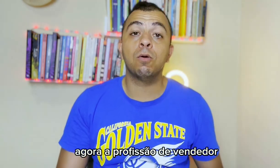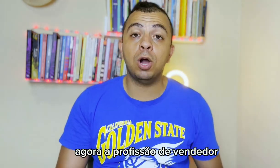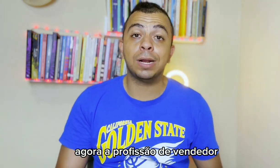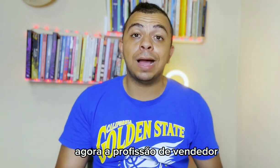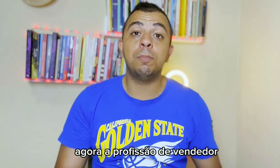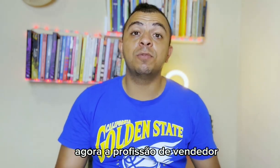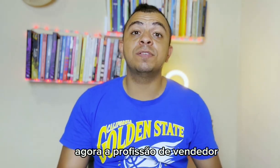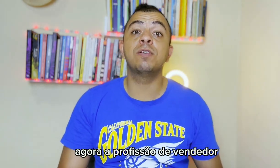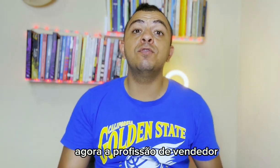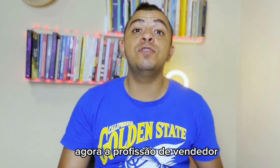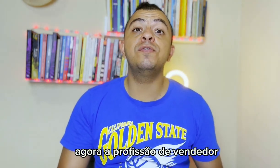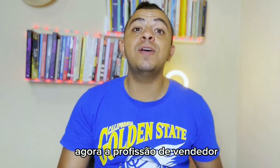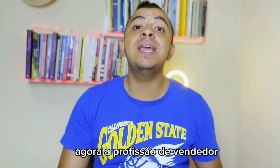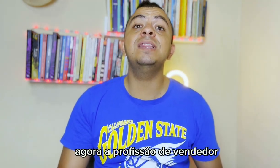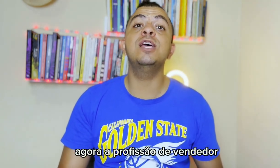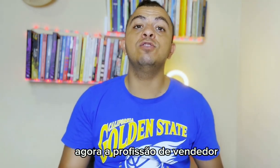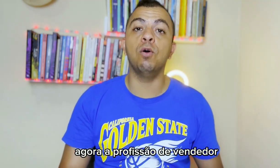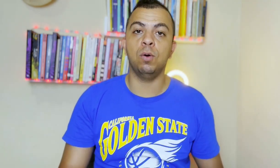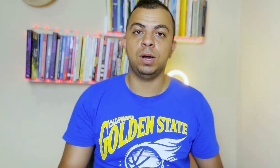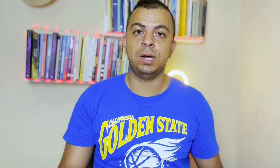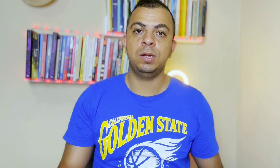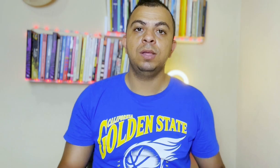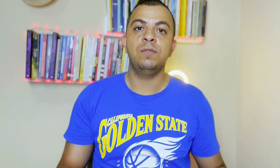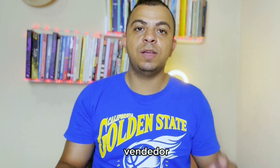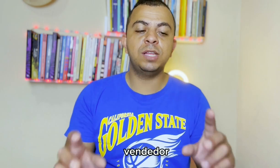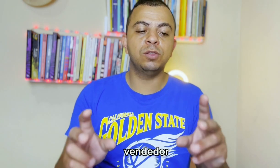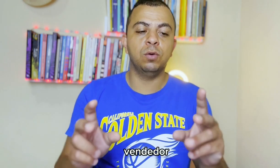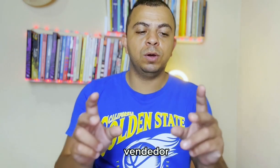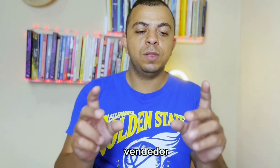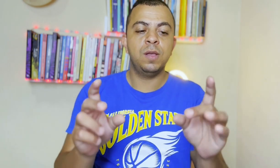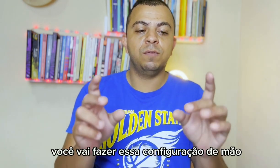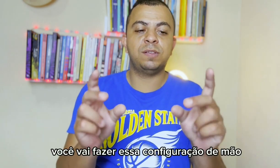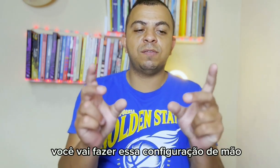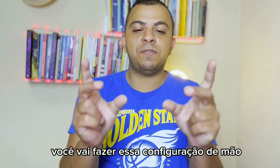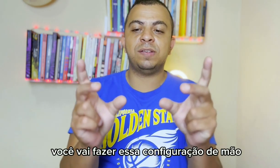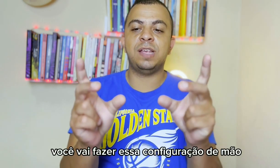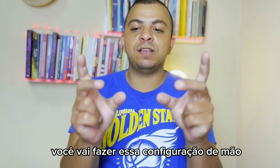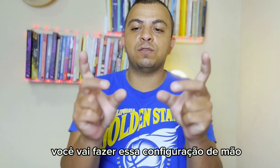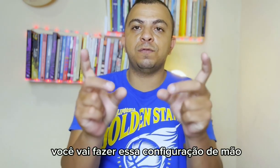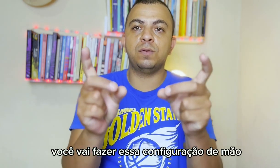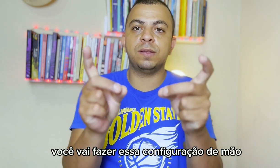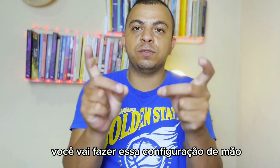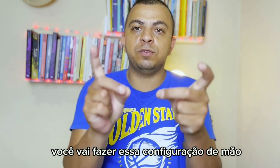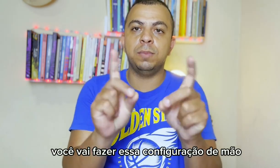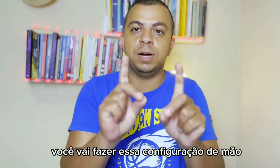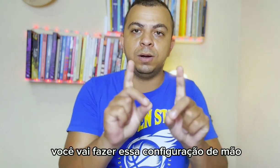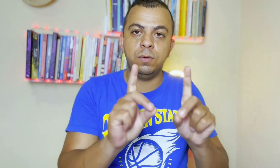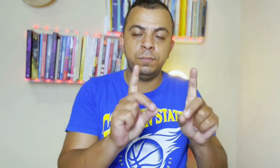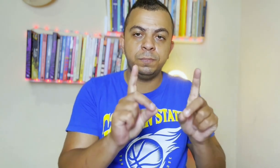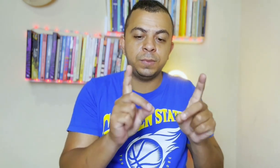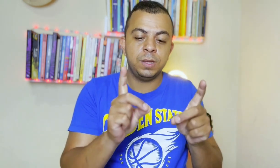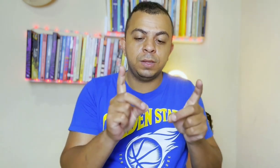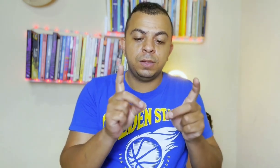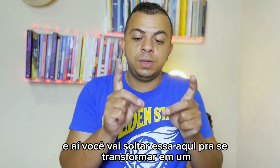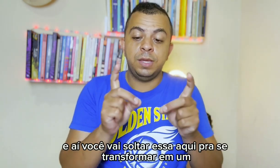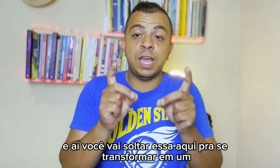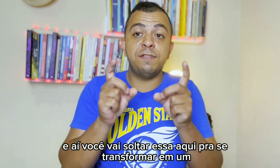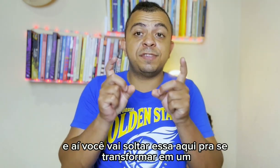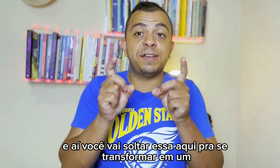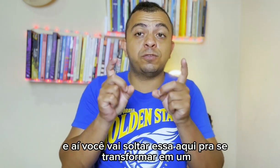Agora, a profissão de vendedor. Vendedor. Você vai fazer essa configuração de mão e aí você vai